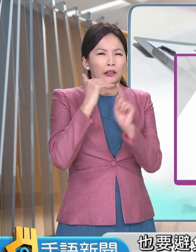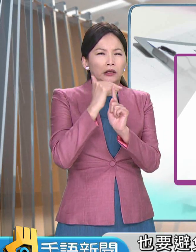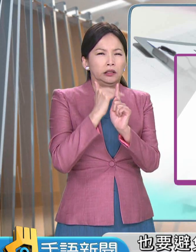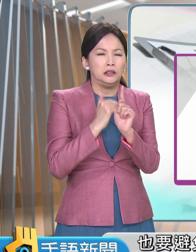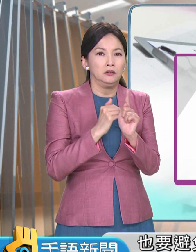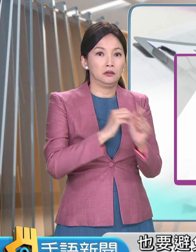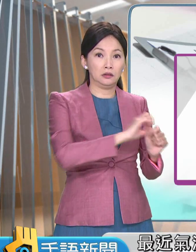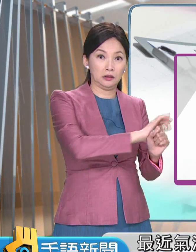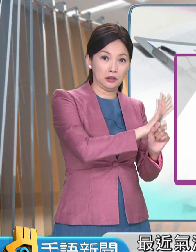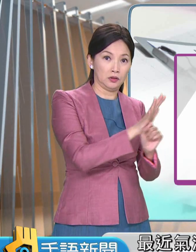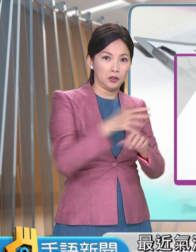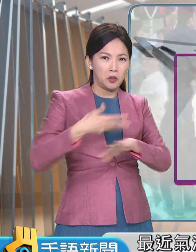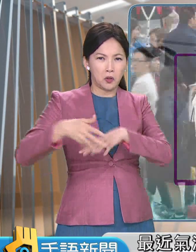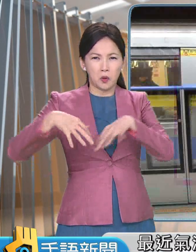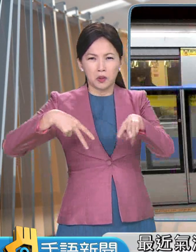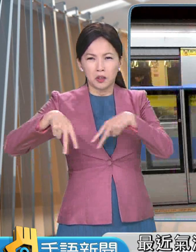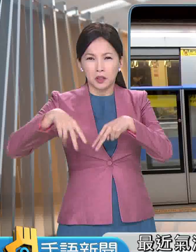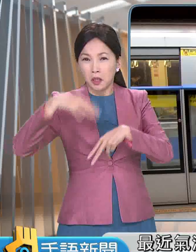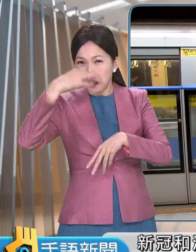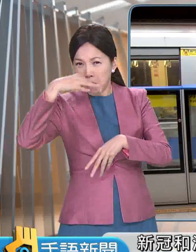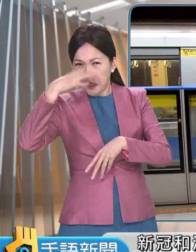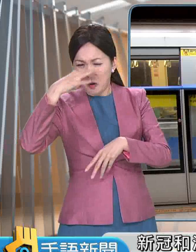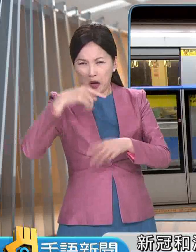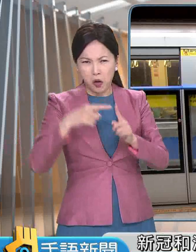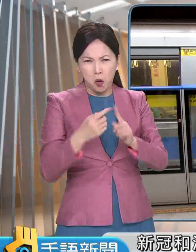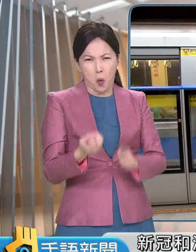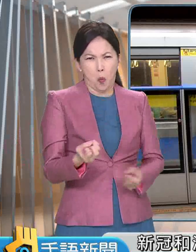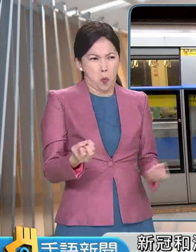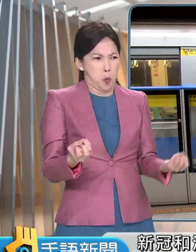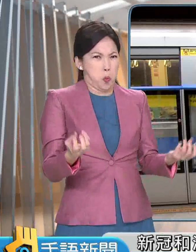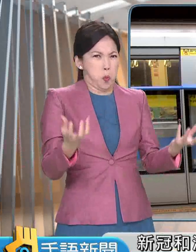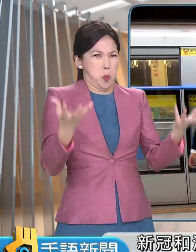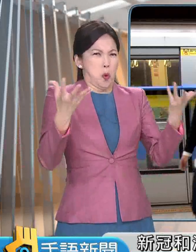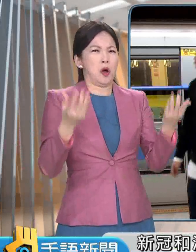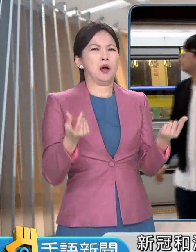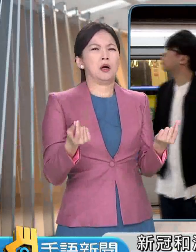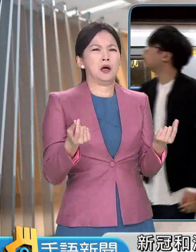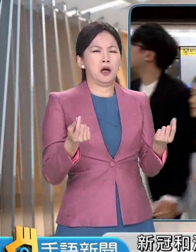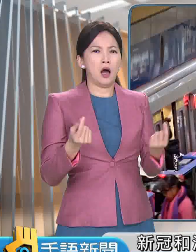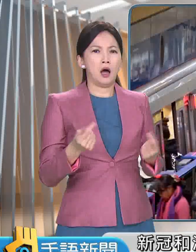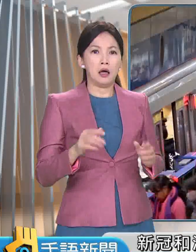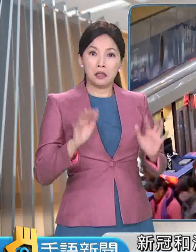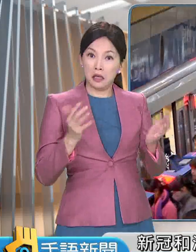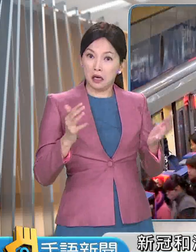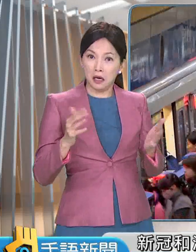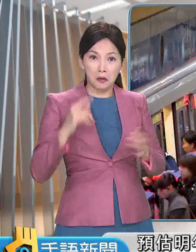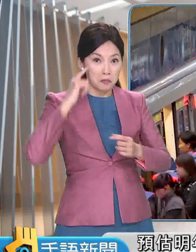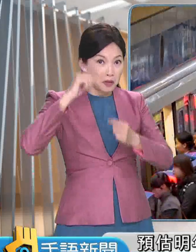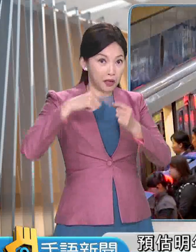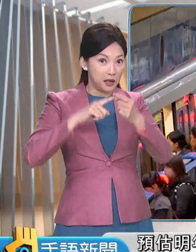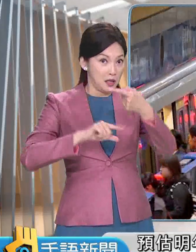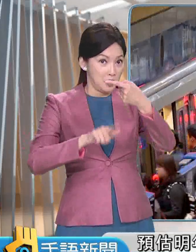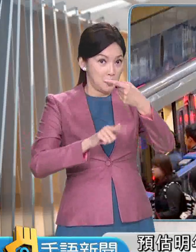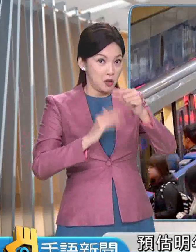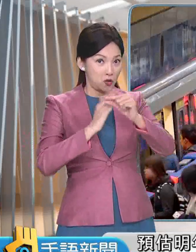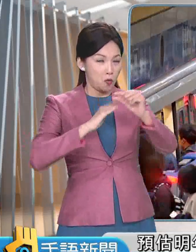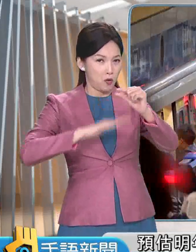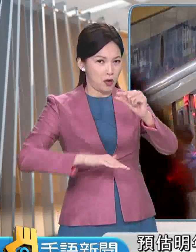最近气温下降，新冠和流感疫情也都在升温，预估明年一月中旬会